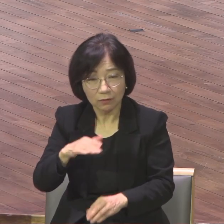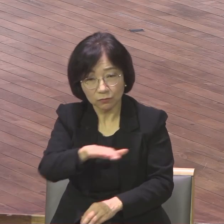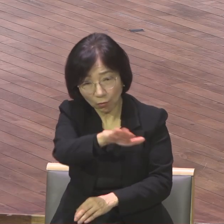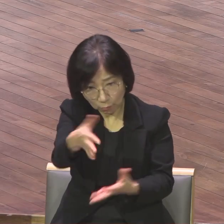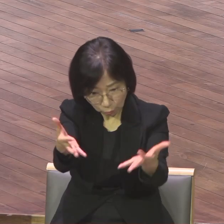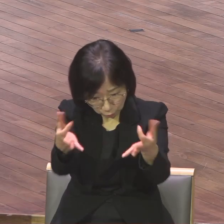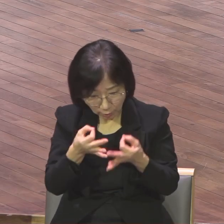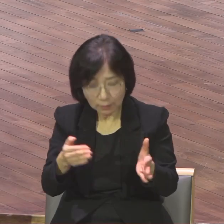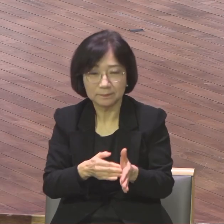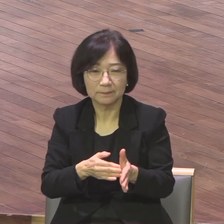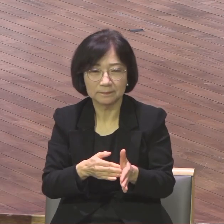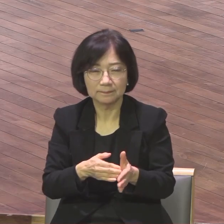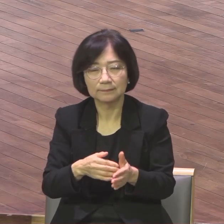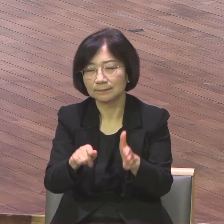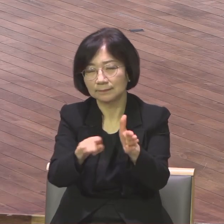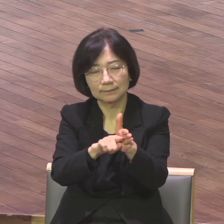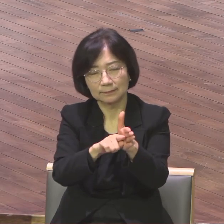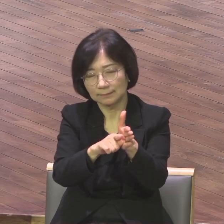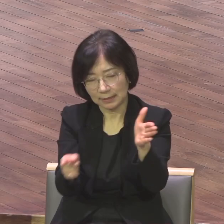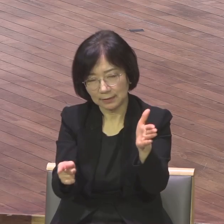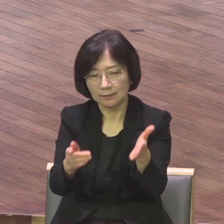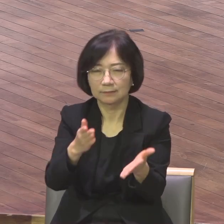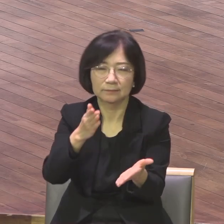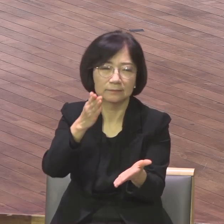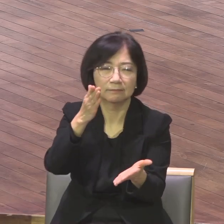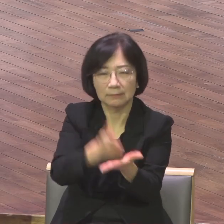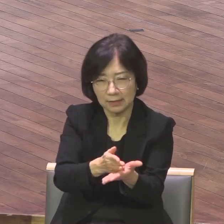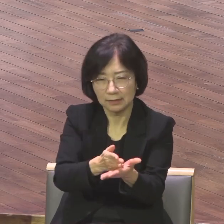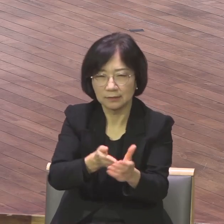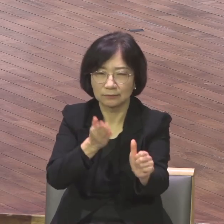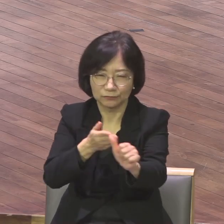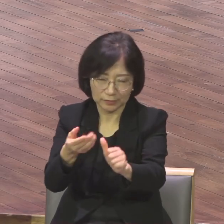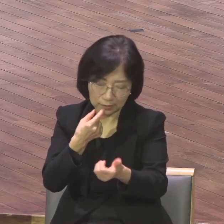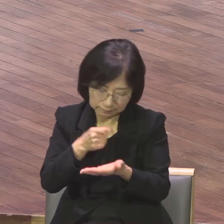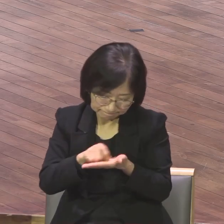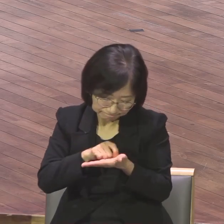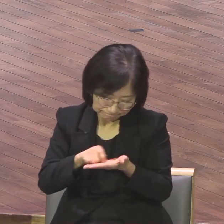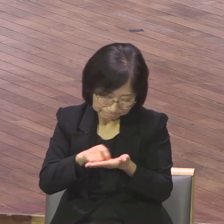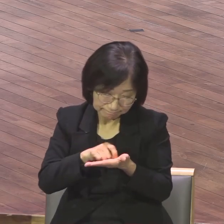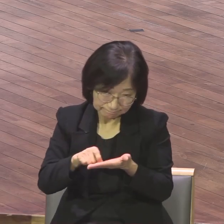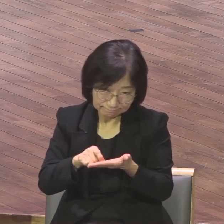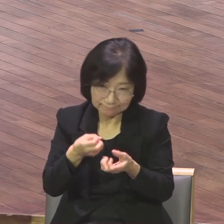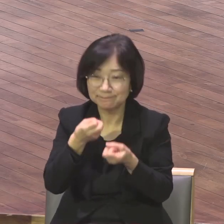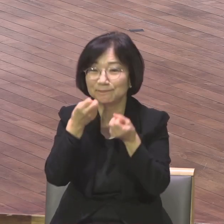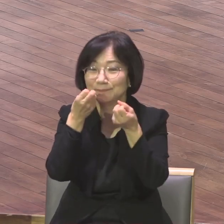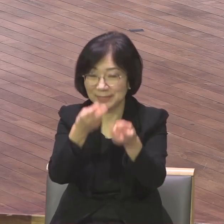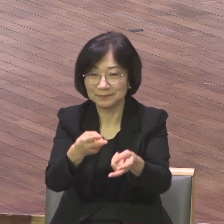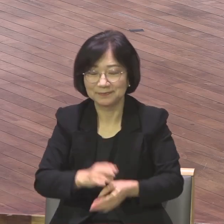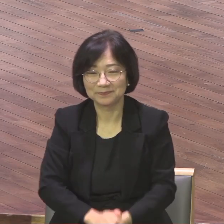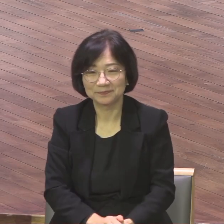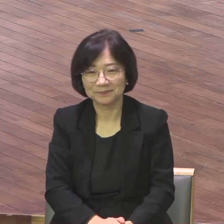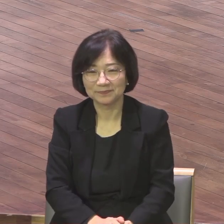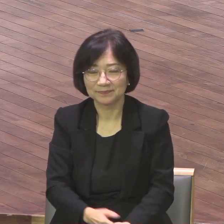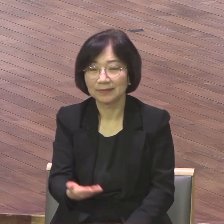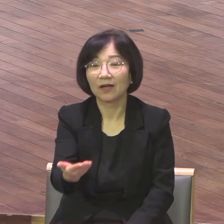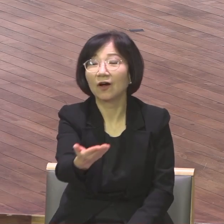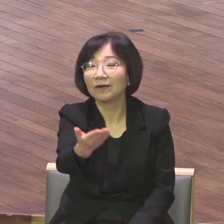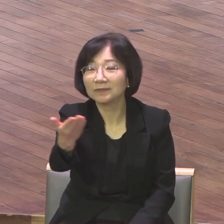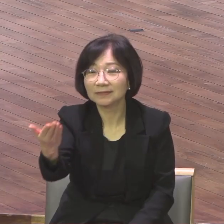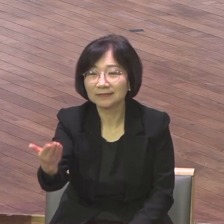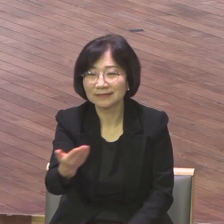알지 않냐? 흔들리지 마라. 당부를 하지요. 여러분이 신앙생활을